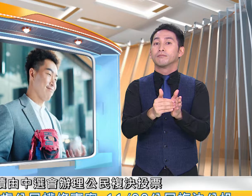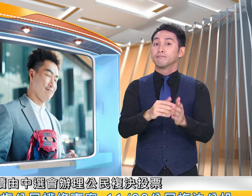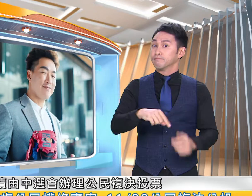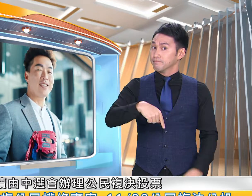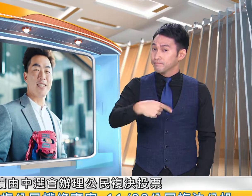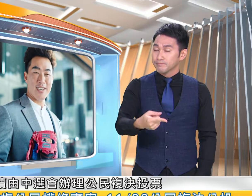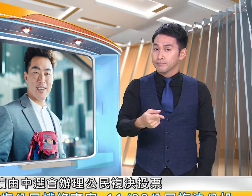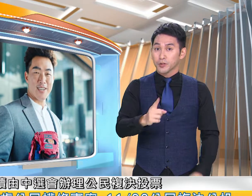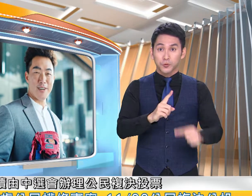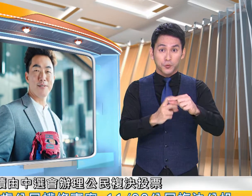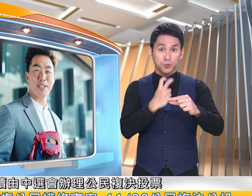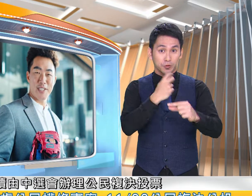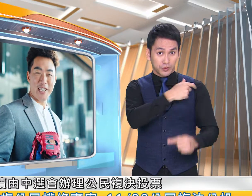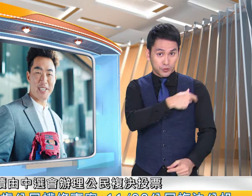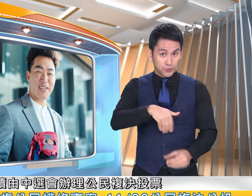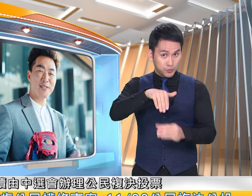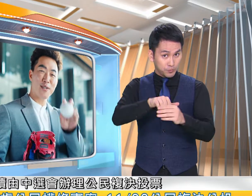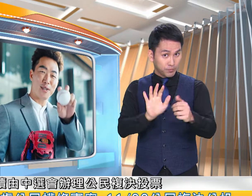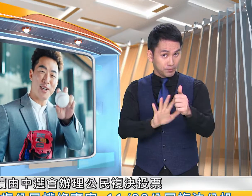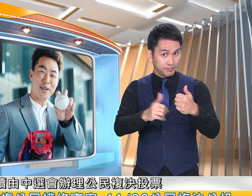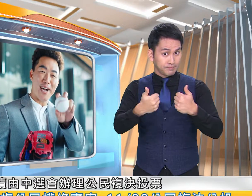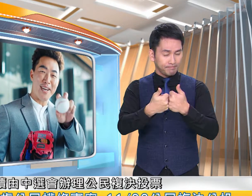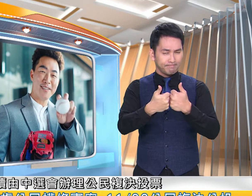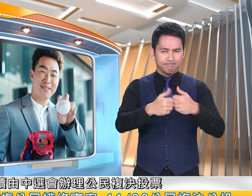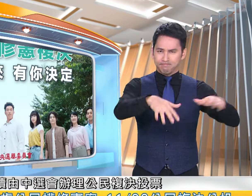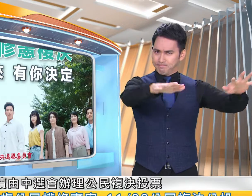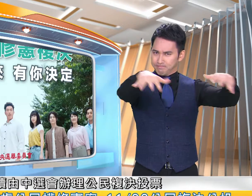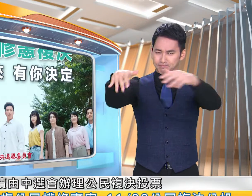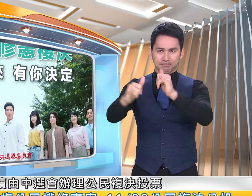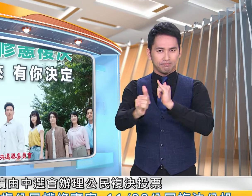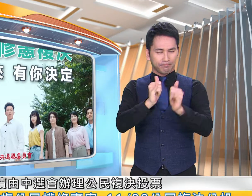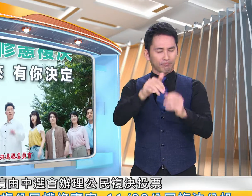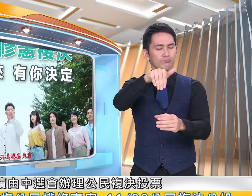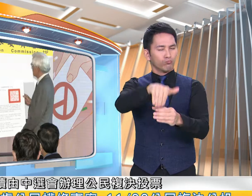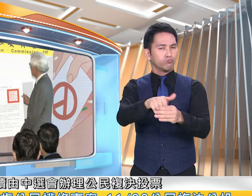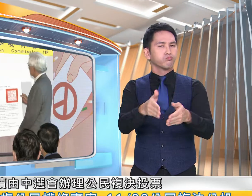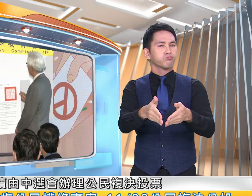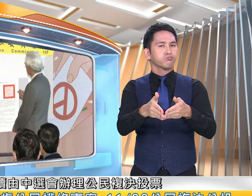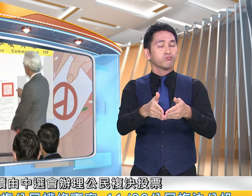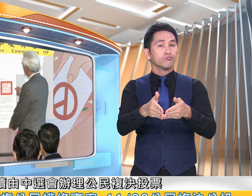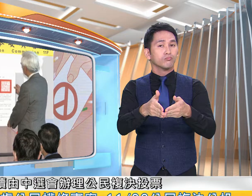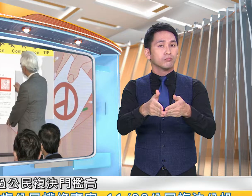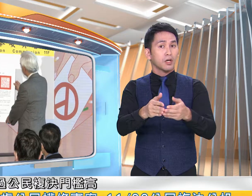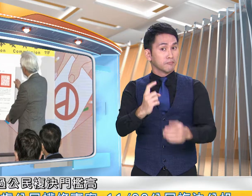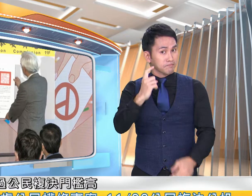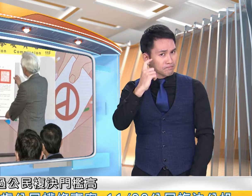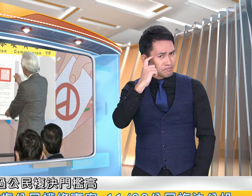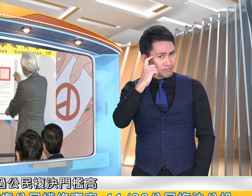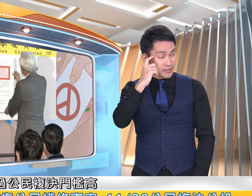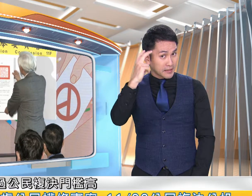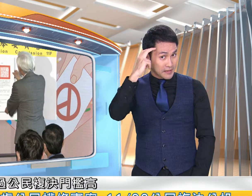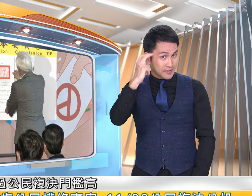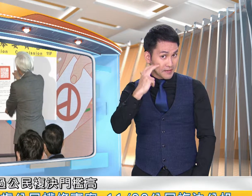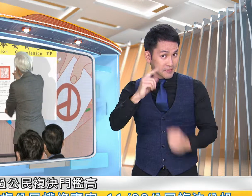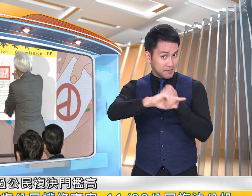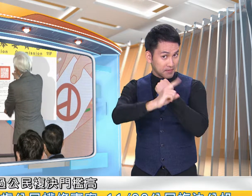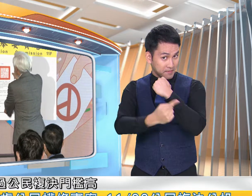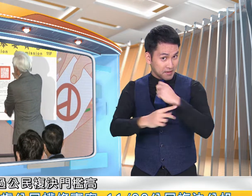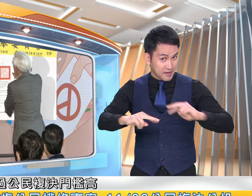中选会办理公民复决投票。不过，公民复决门槛高，